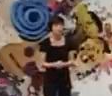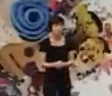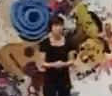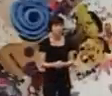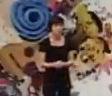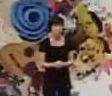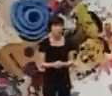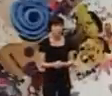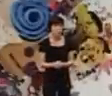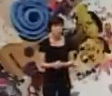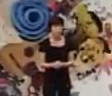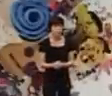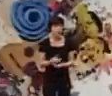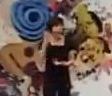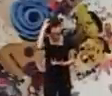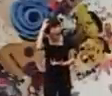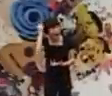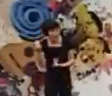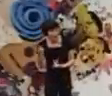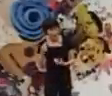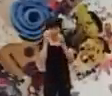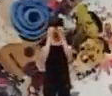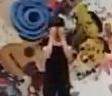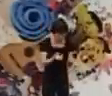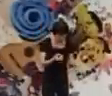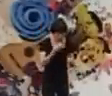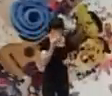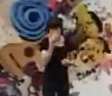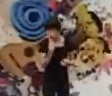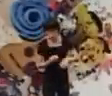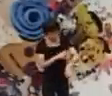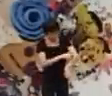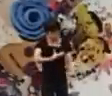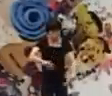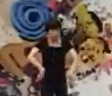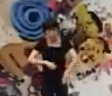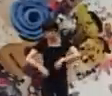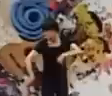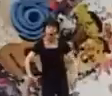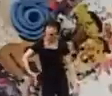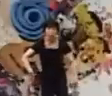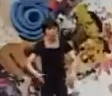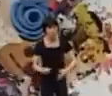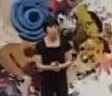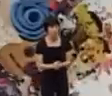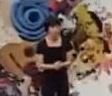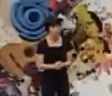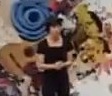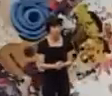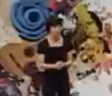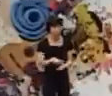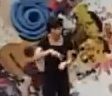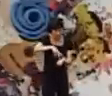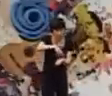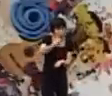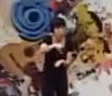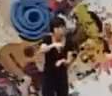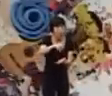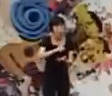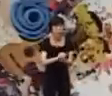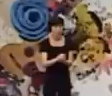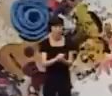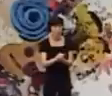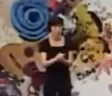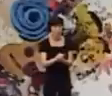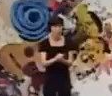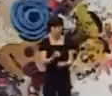總之拆得就拆啦，頭髮啊、眼耳口鼻啊、手手腳腳就拆曬出嚟。啊，咁當時佢應該行唔到嘅。咁咧